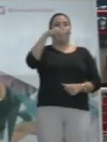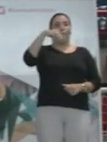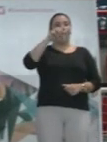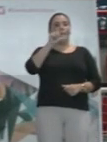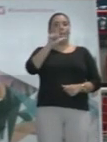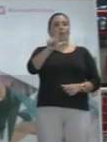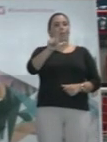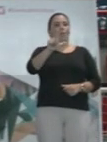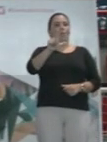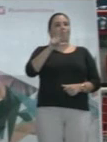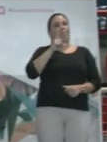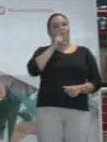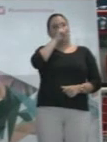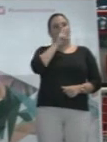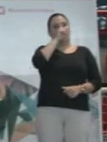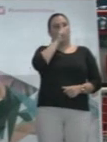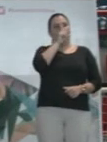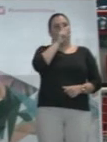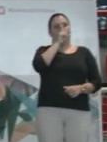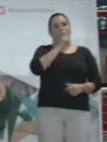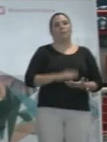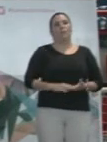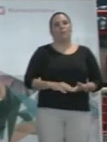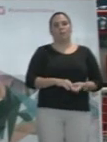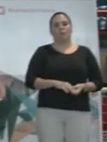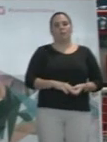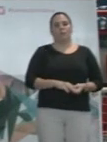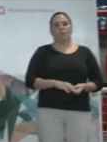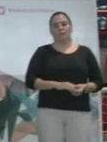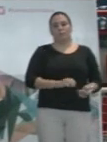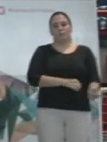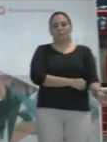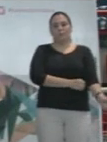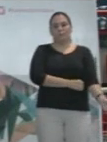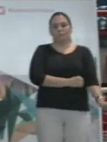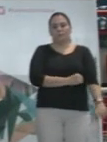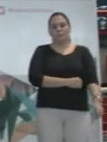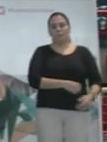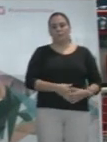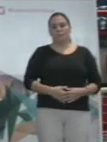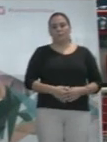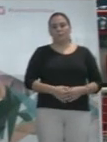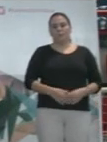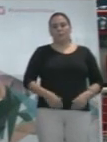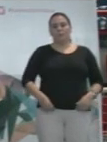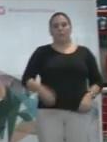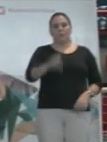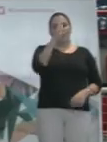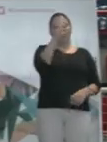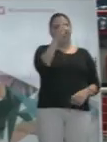altamente tóxico. Tá? Então marquei com o papai o item D